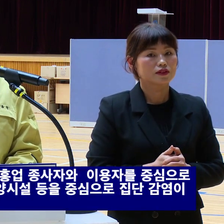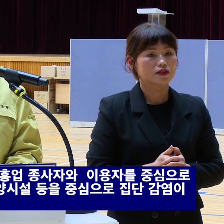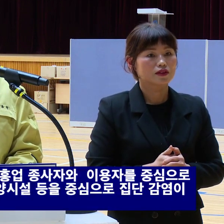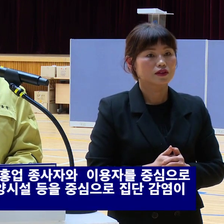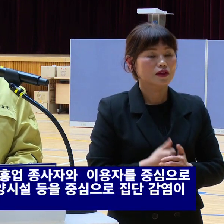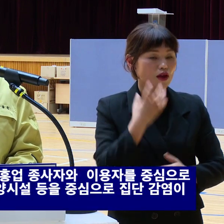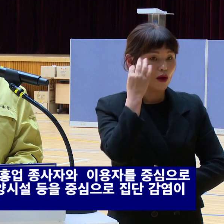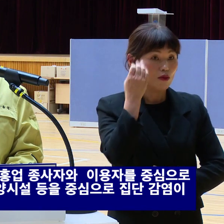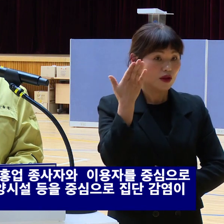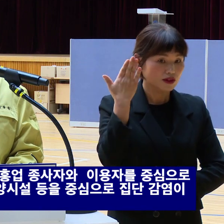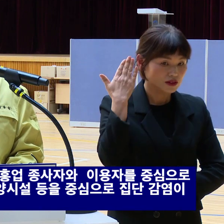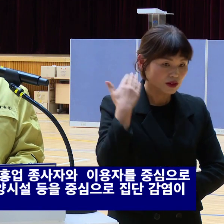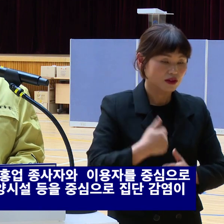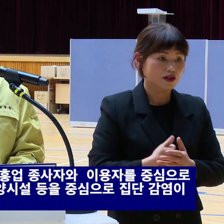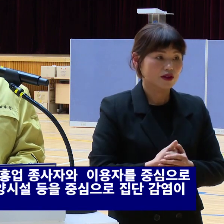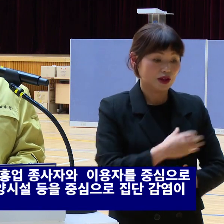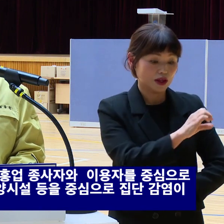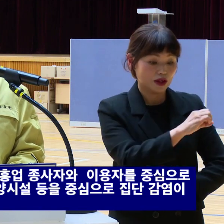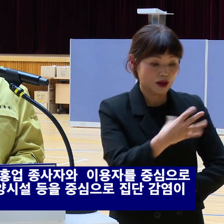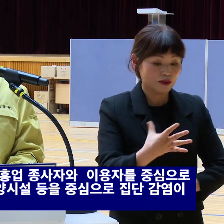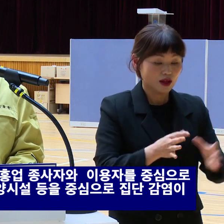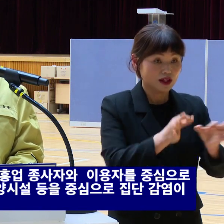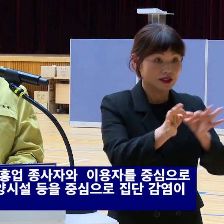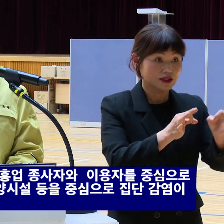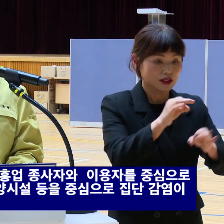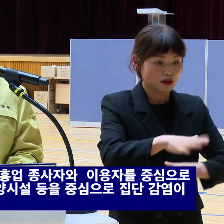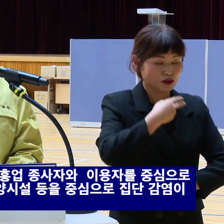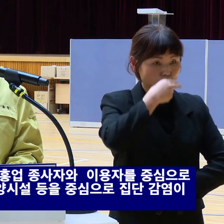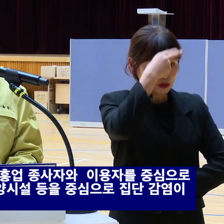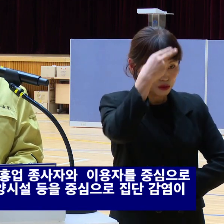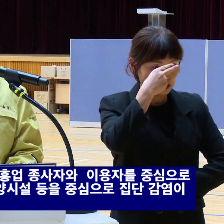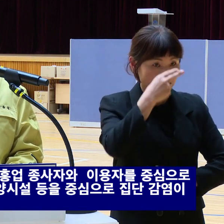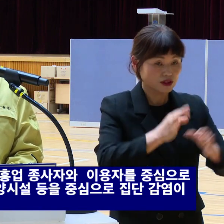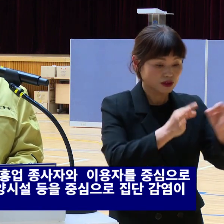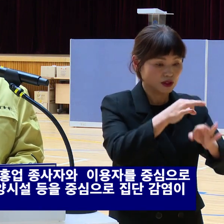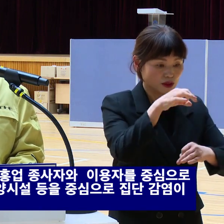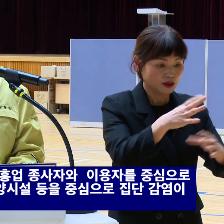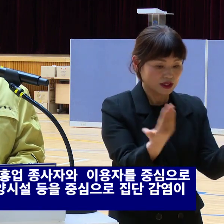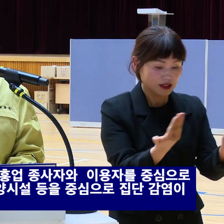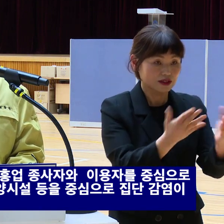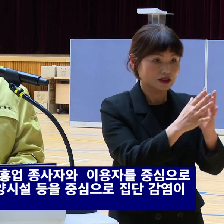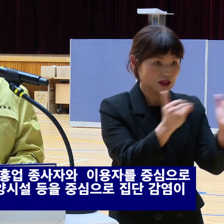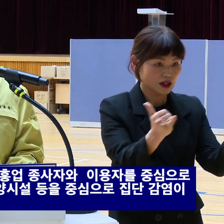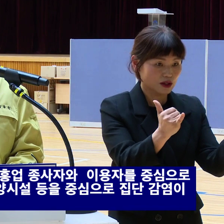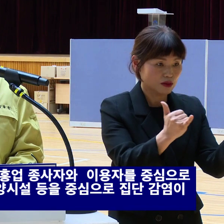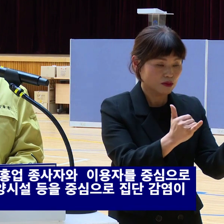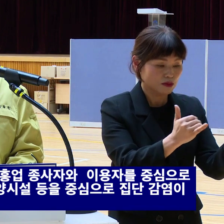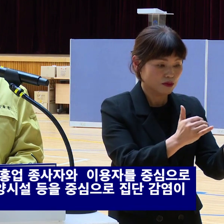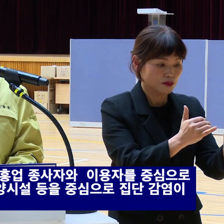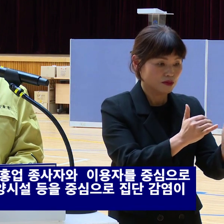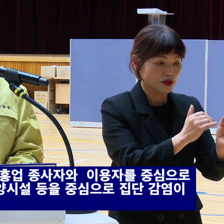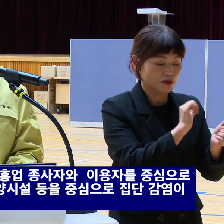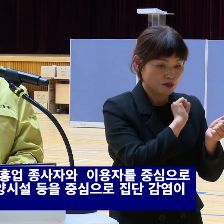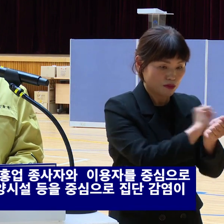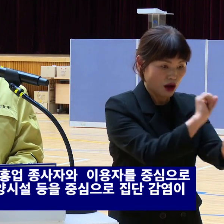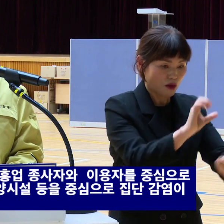최근에는 양평읍에 소재한 용업 종사자와 이용자를 중심으로 확진자가